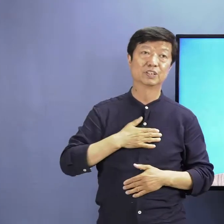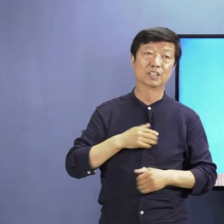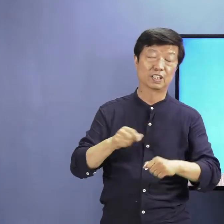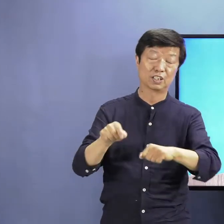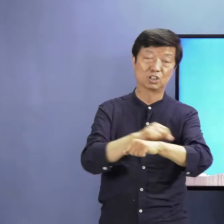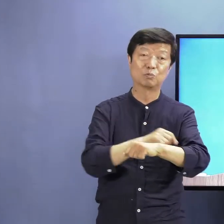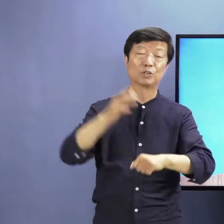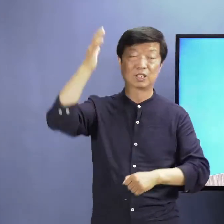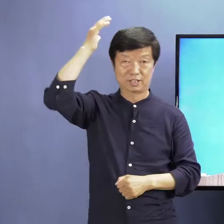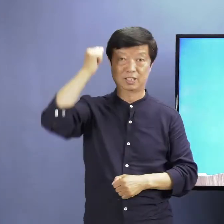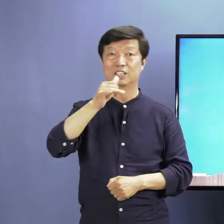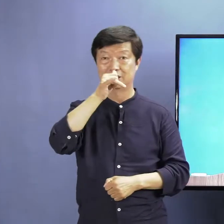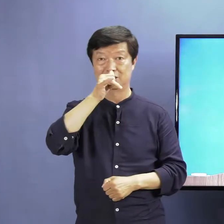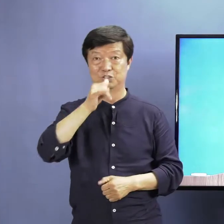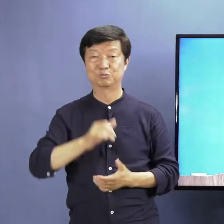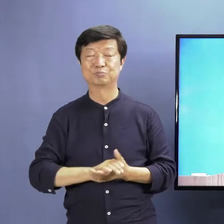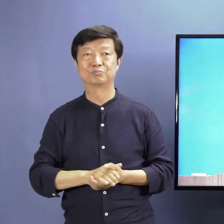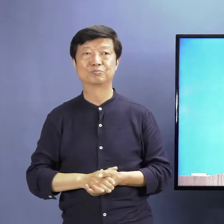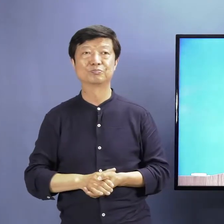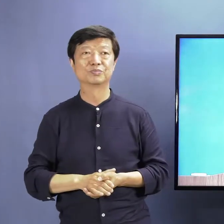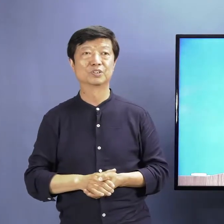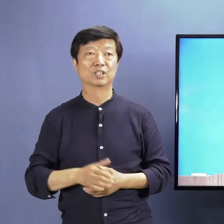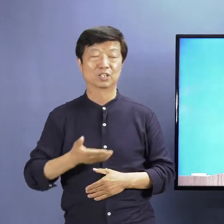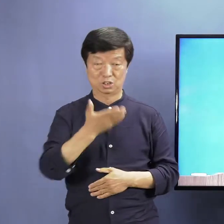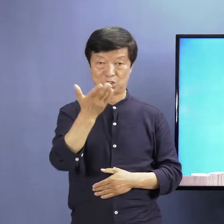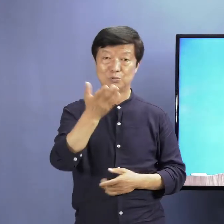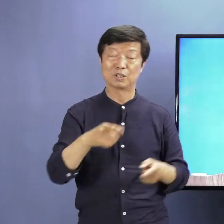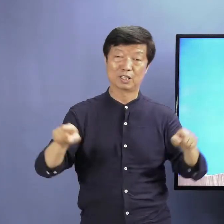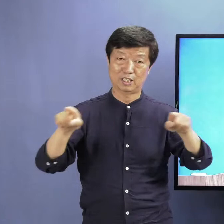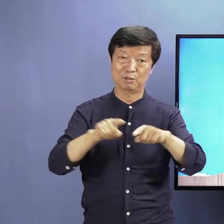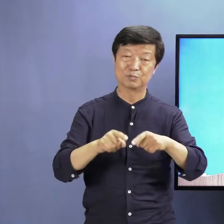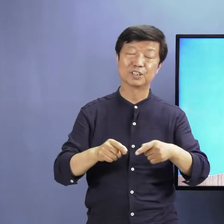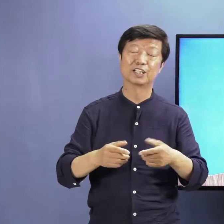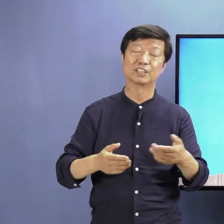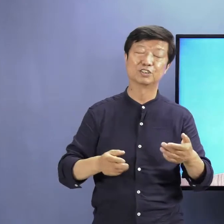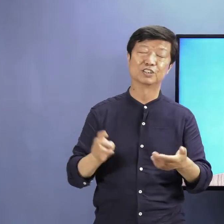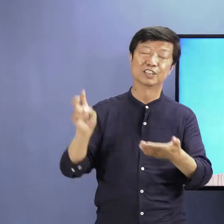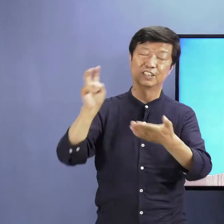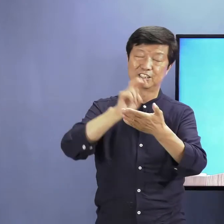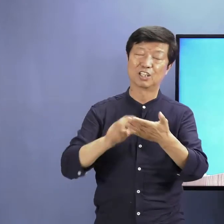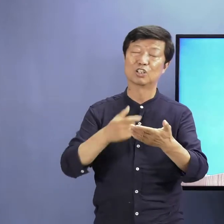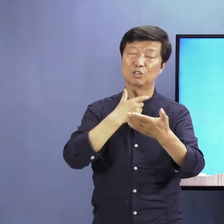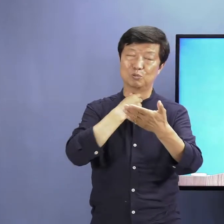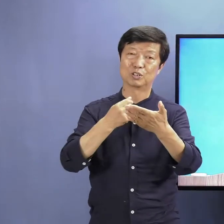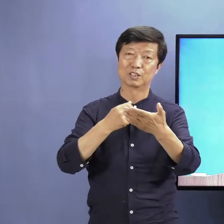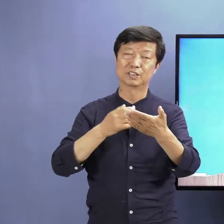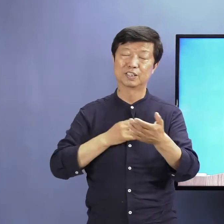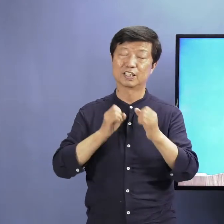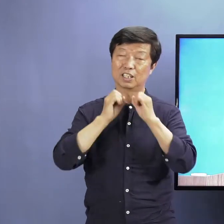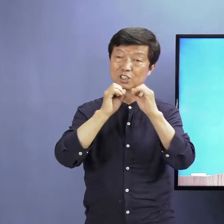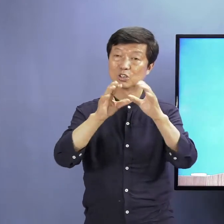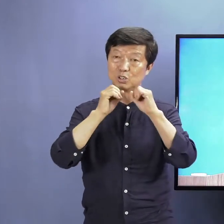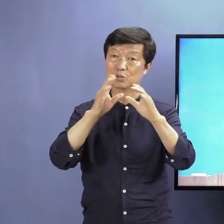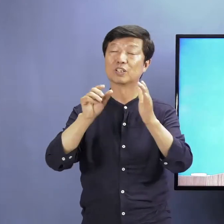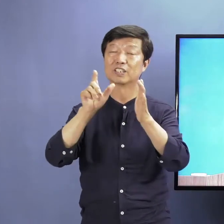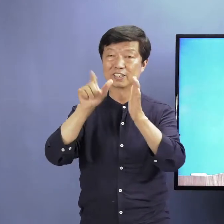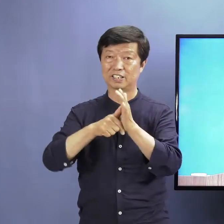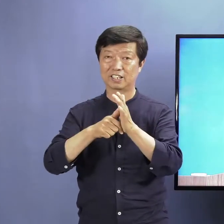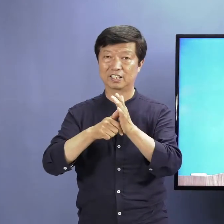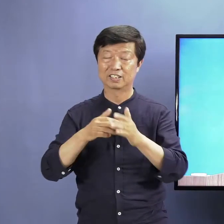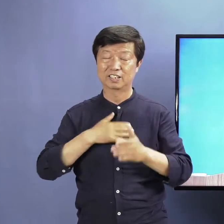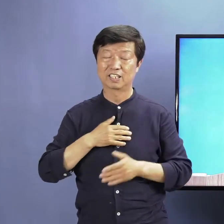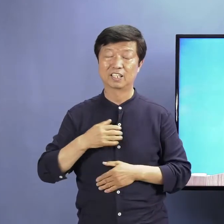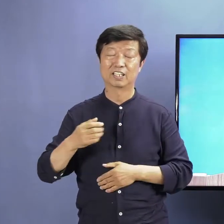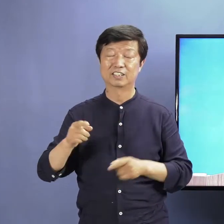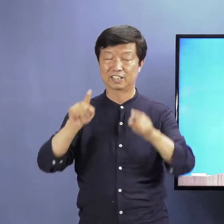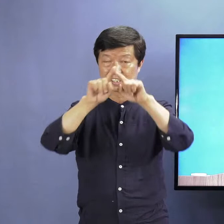기억이 있어서 여러분하고 좀 꼭 나누고 싶은데, 제가 전도사 시절에 온누리교회 대학부를 맡은 적이